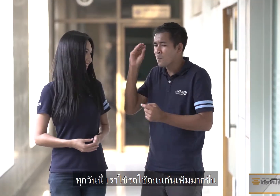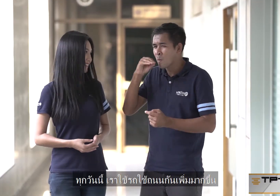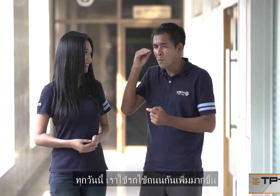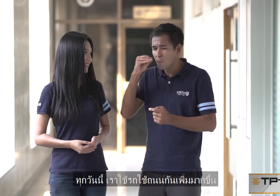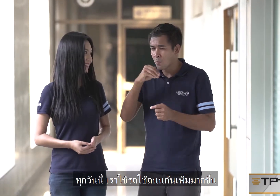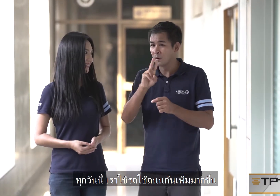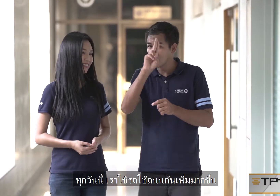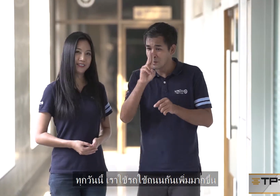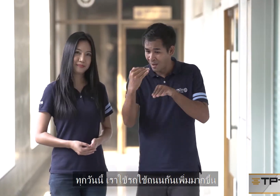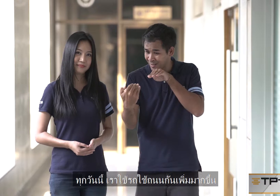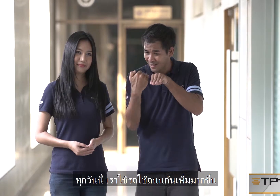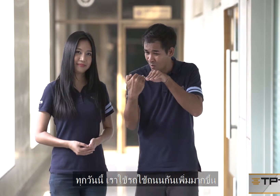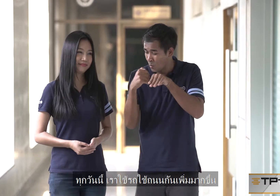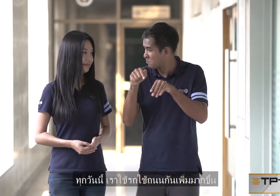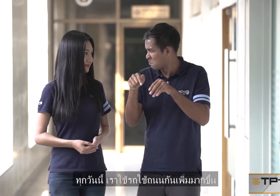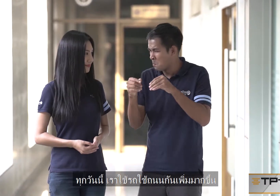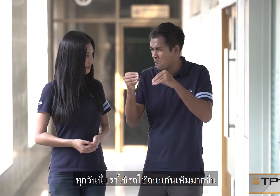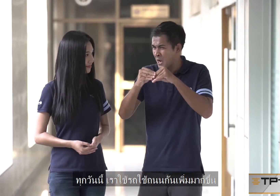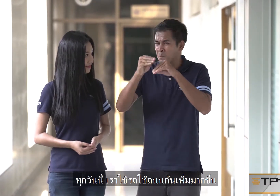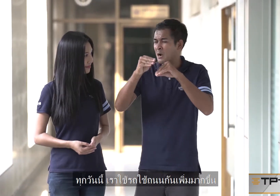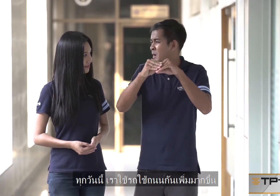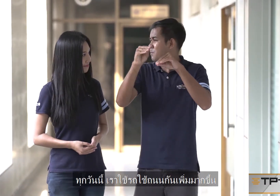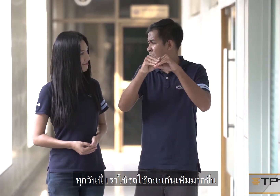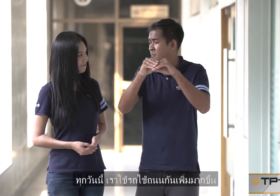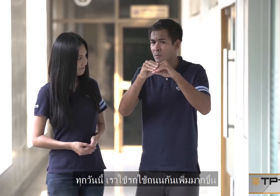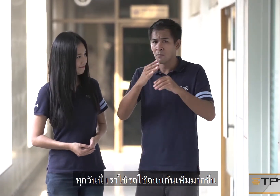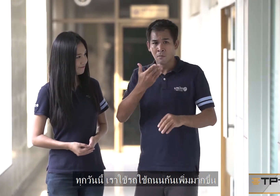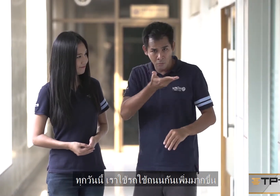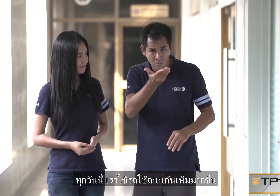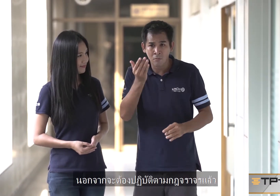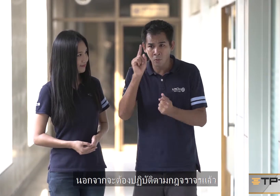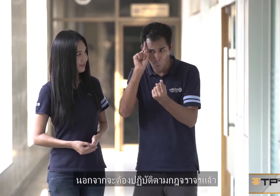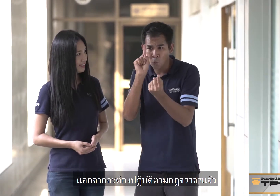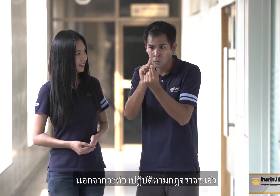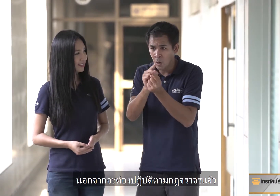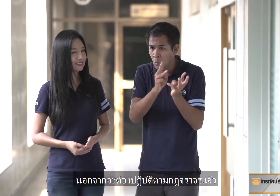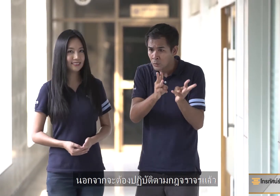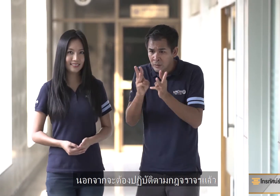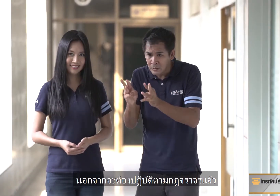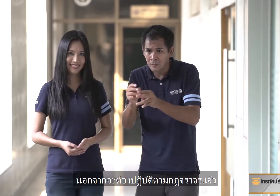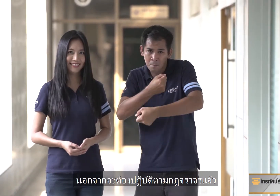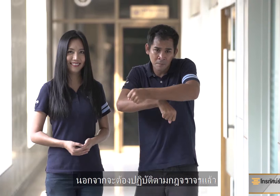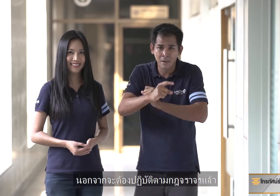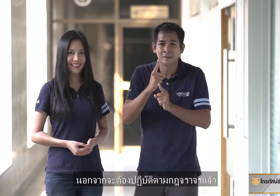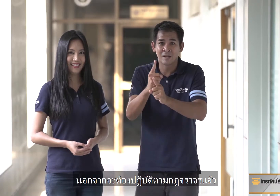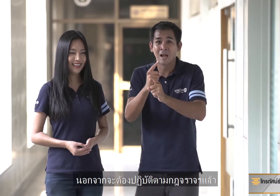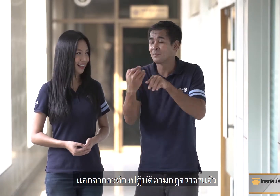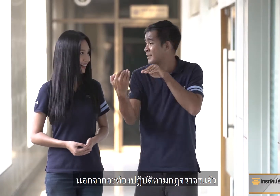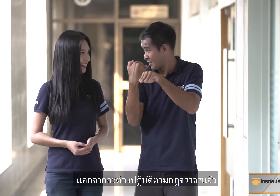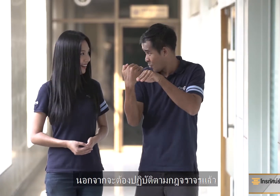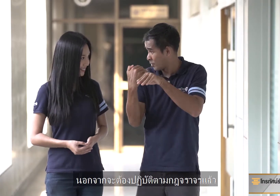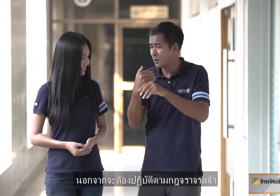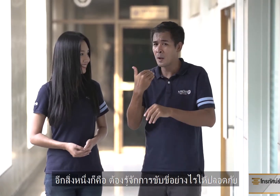ทุกวันนี้เราใช้รถใช้ถนนกันเพิ่มมากขึ้นนอกจากจะต้องปฏิบัติตามกฎจราจรแ